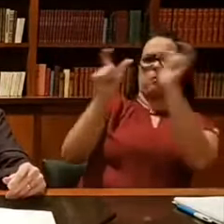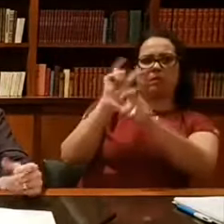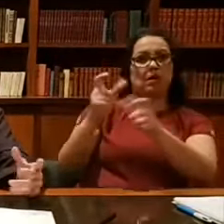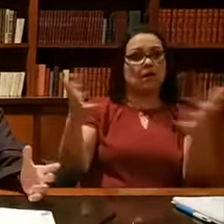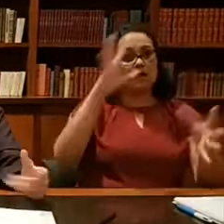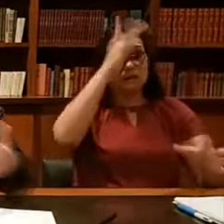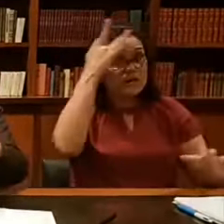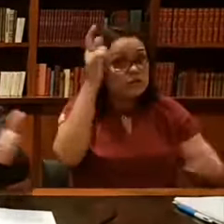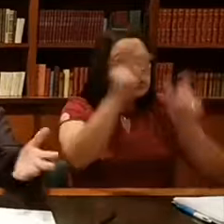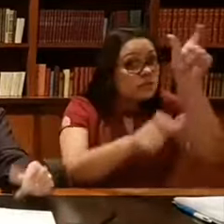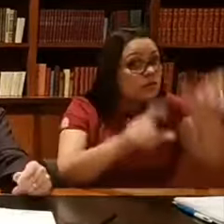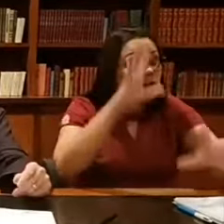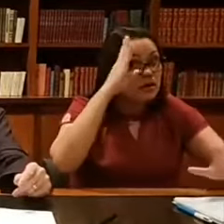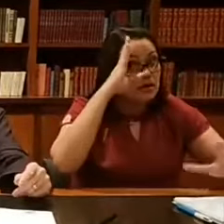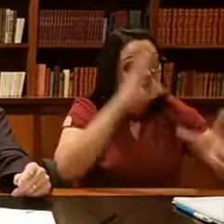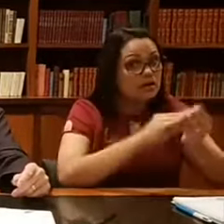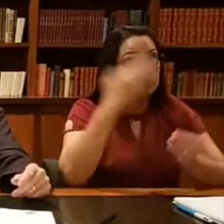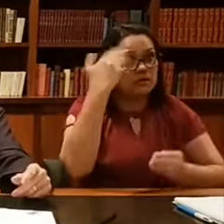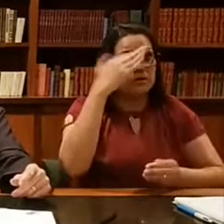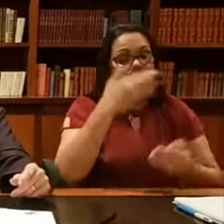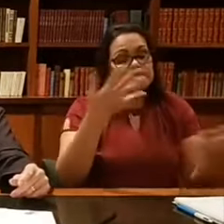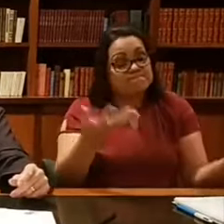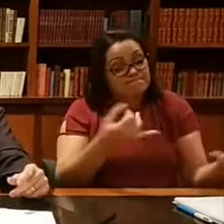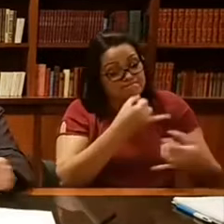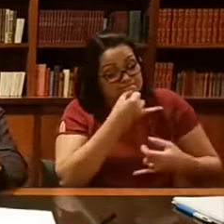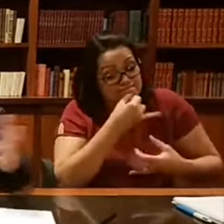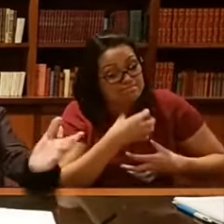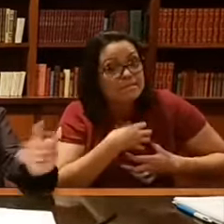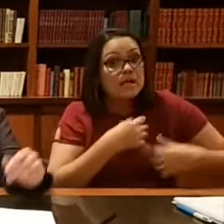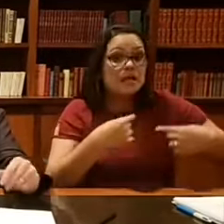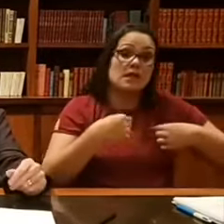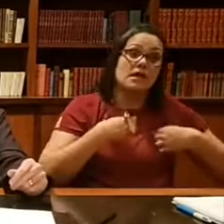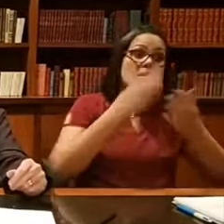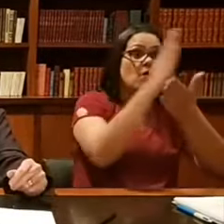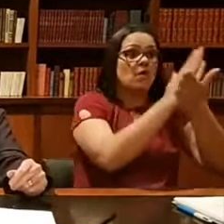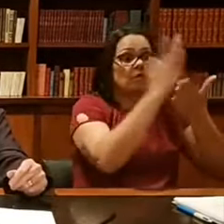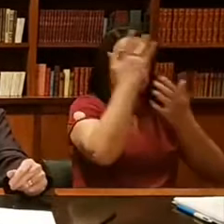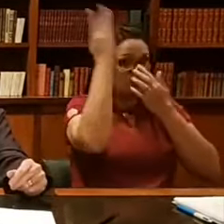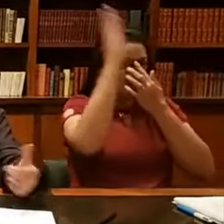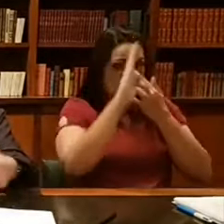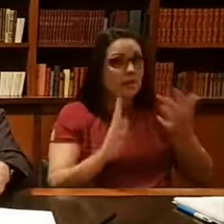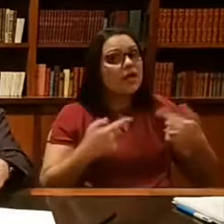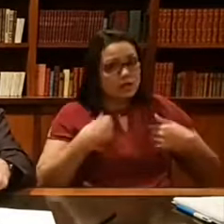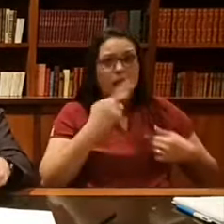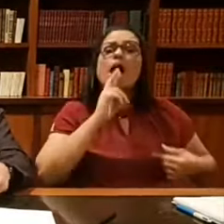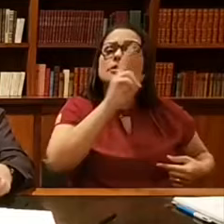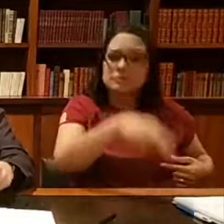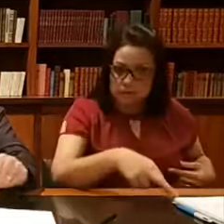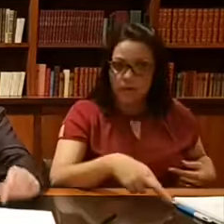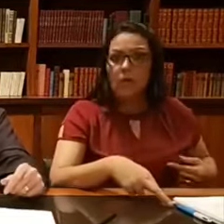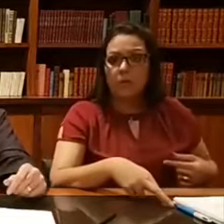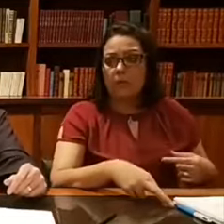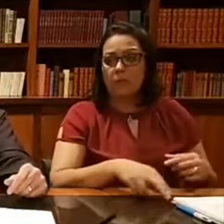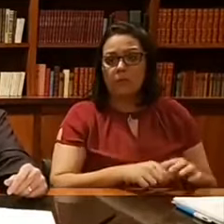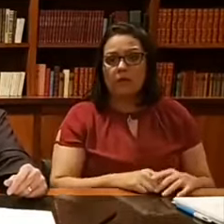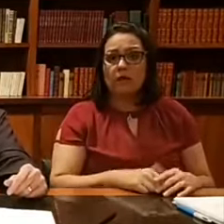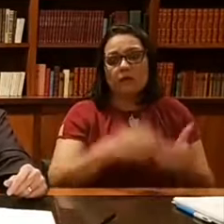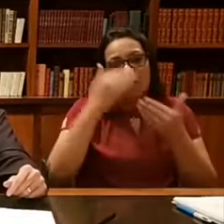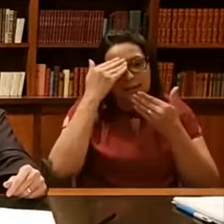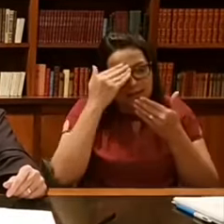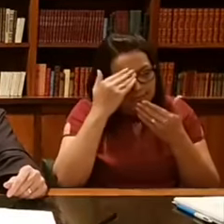que, infelizmente, eu e alguns poucos do Brasil estávamos com razão. Agradeço aqui mais